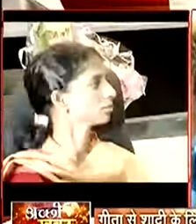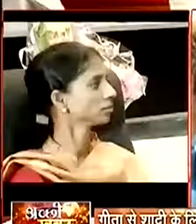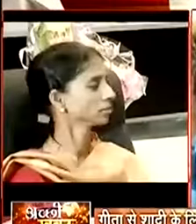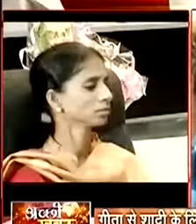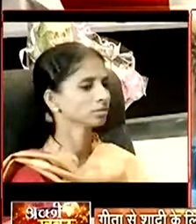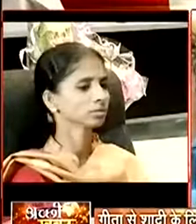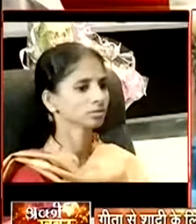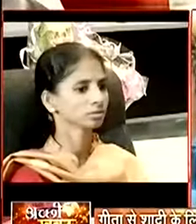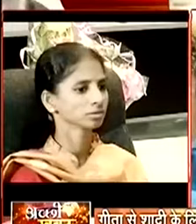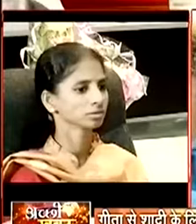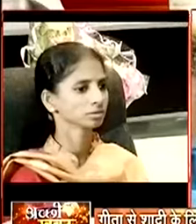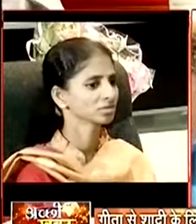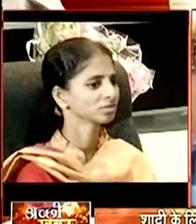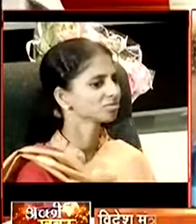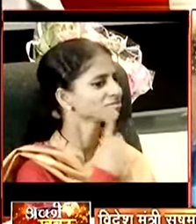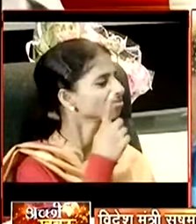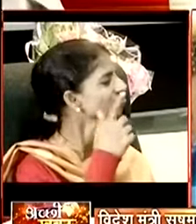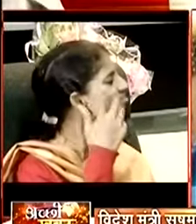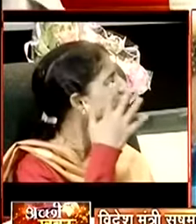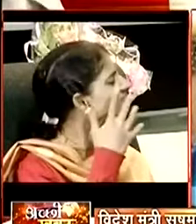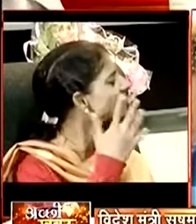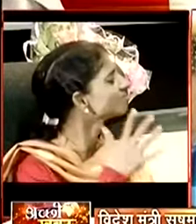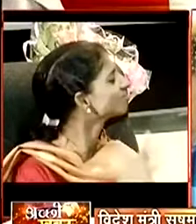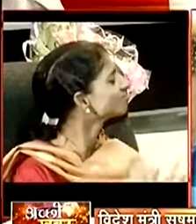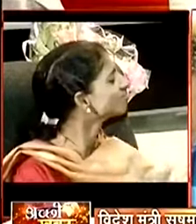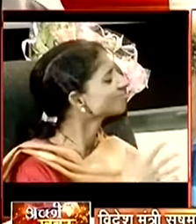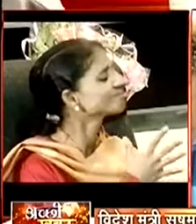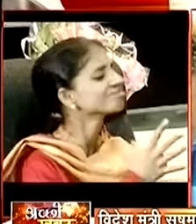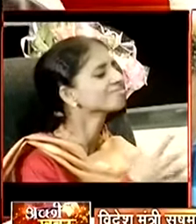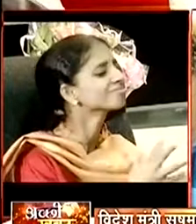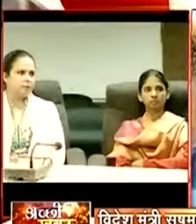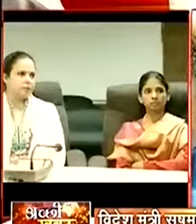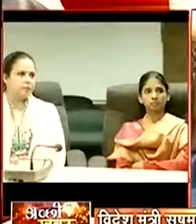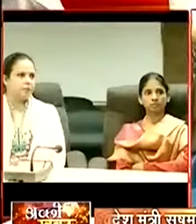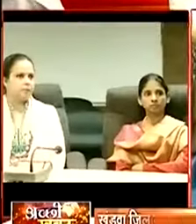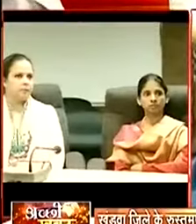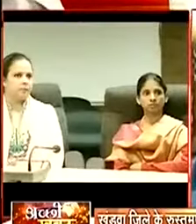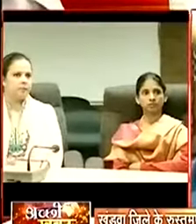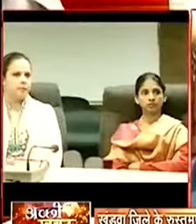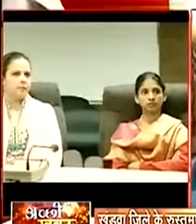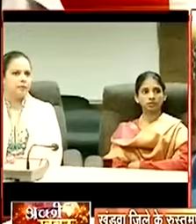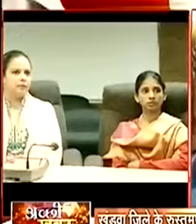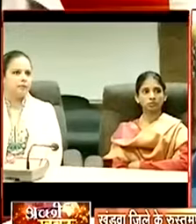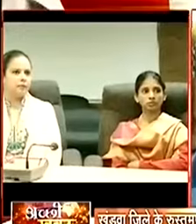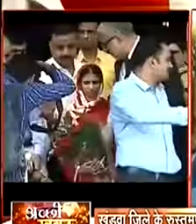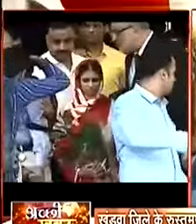बोले कि गीता से मैं शादी करूँगा और शादी करके उसको मैं अपने घर लाऊंगा। अलग अलग प्रकार की उन्होंने इच्छा जाहिर की